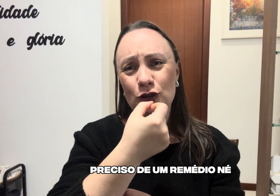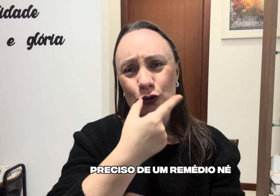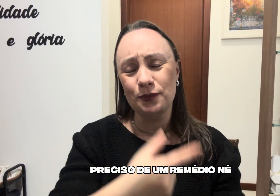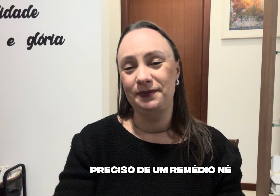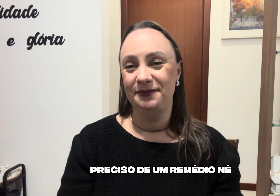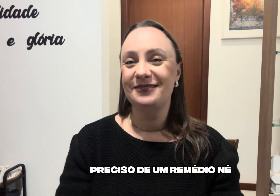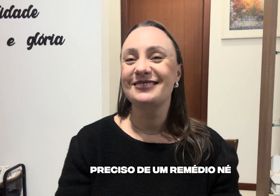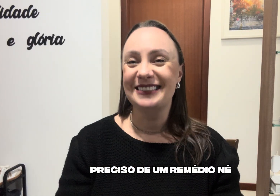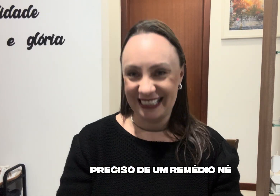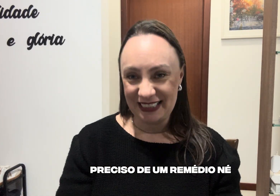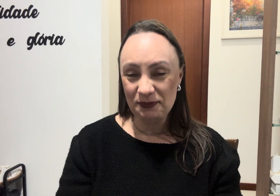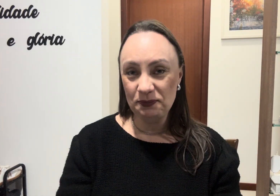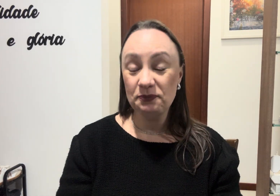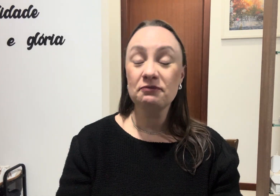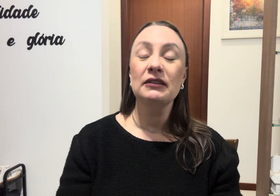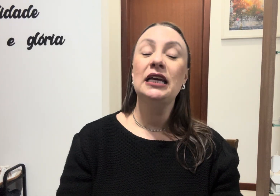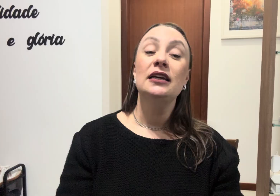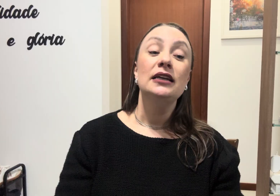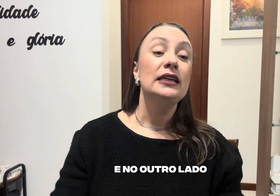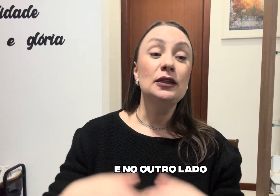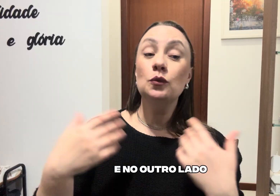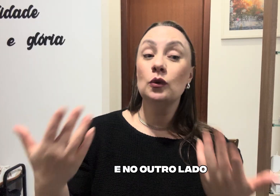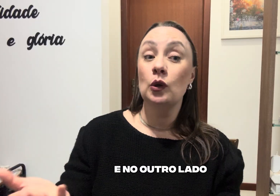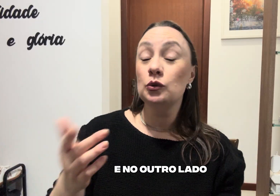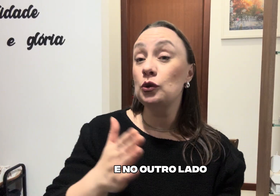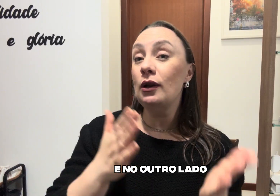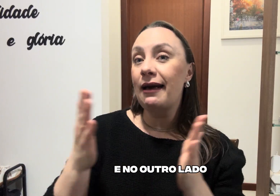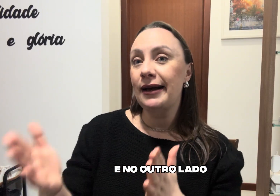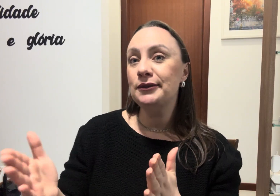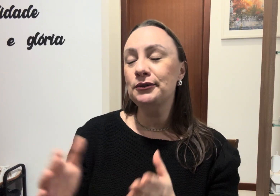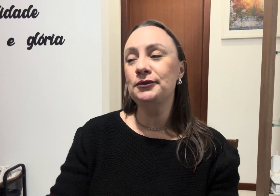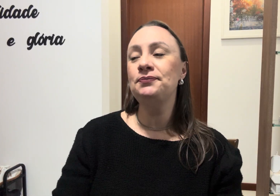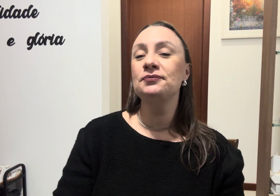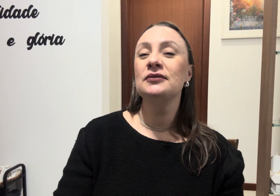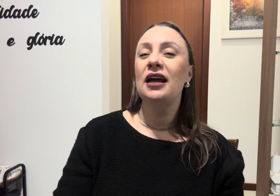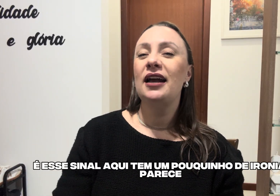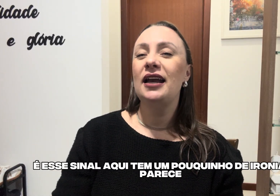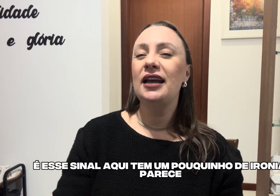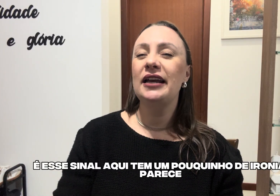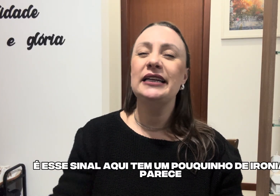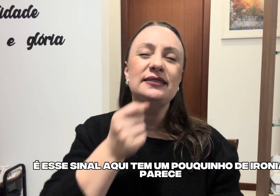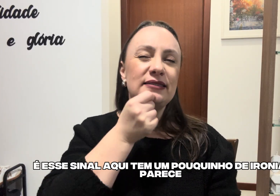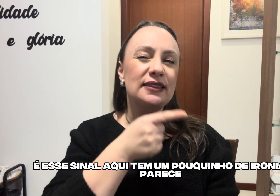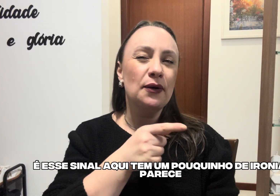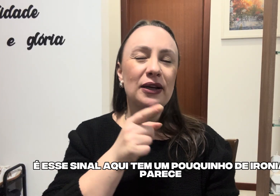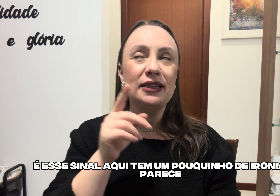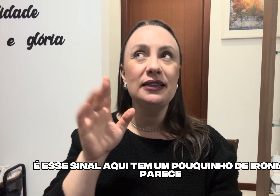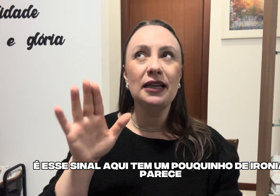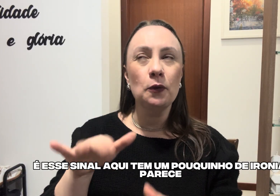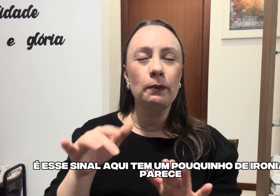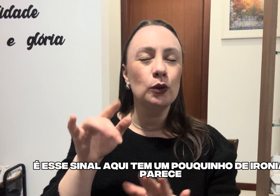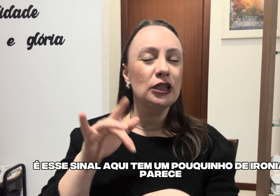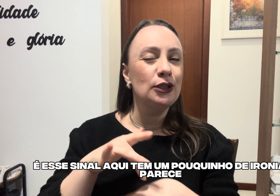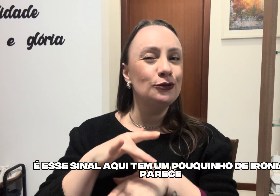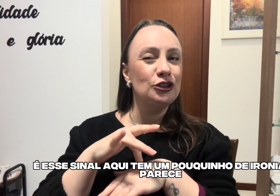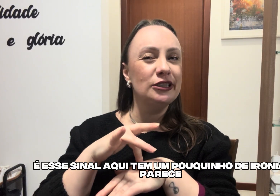remédio, né? E no outro lado, esse sinal aqui tem um pouquinho